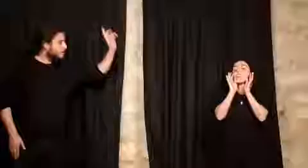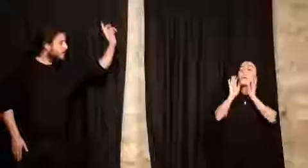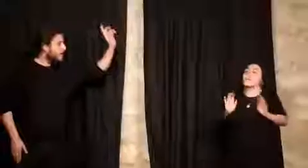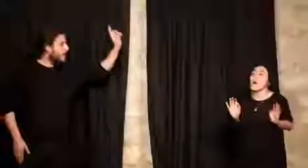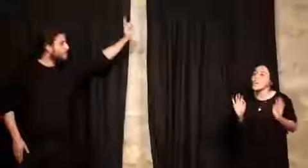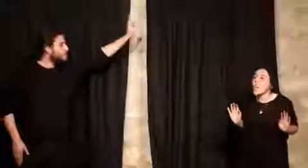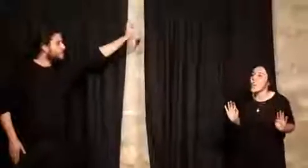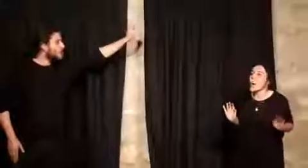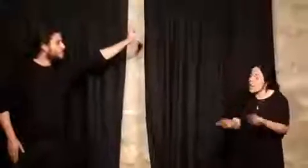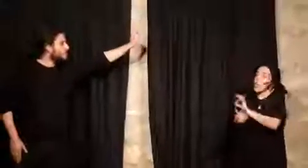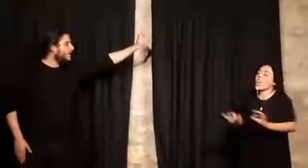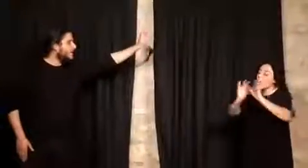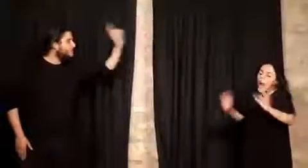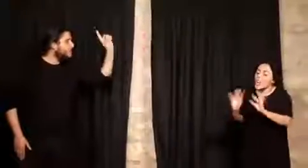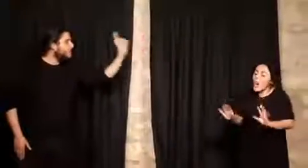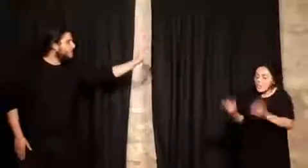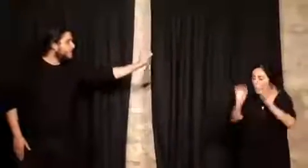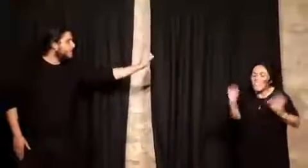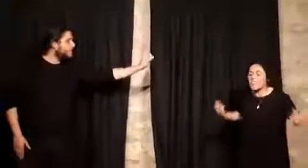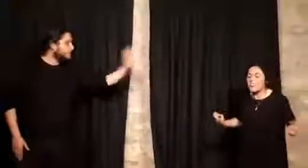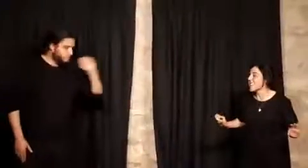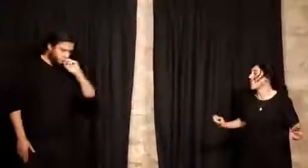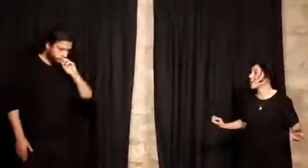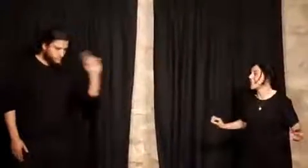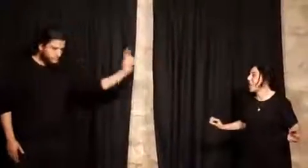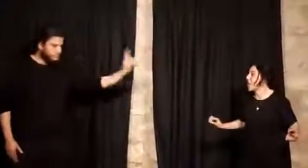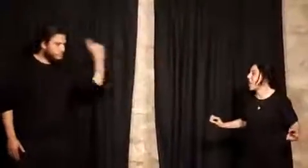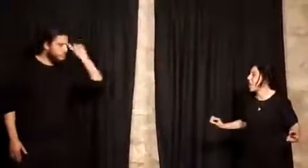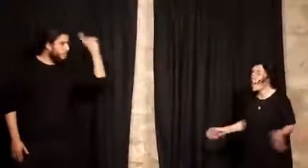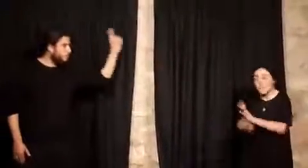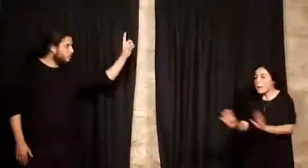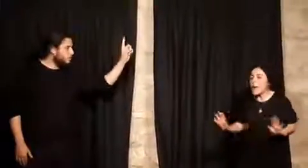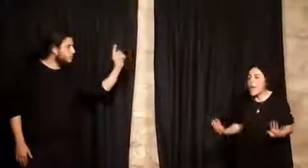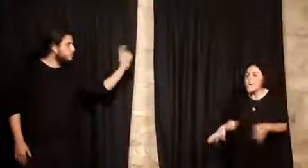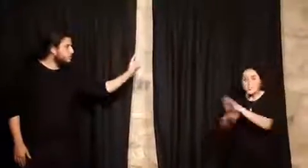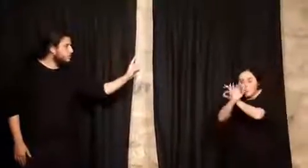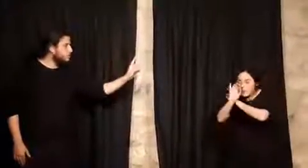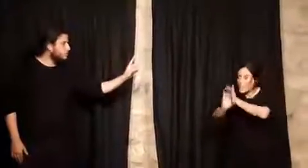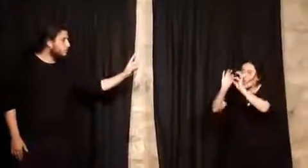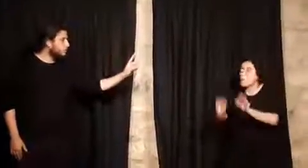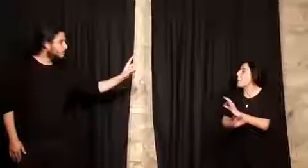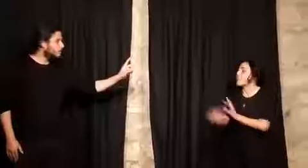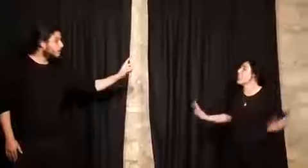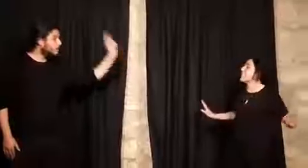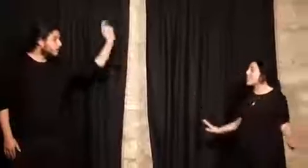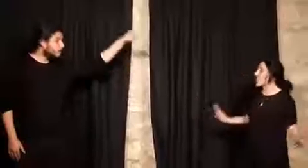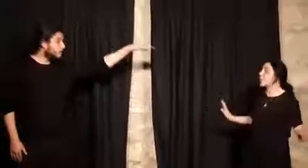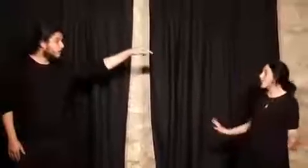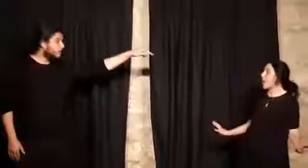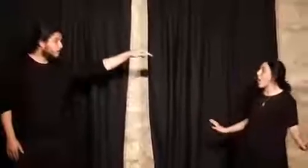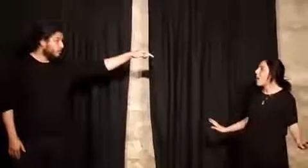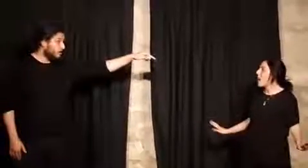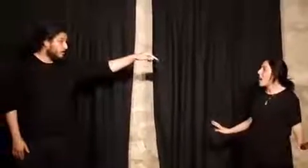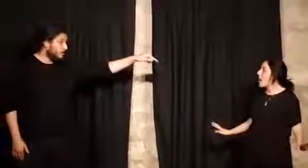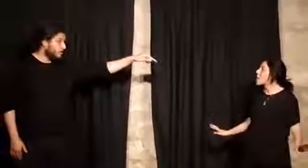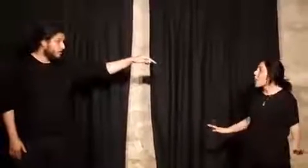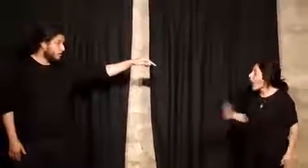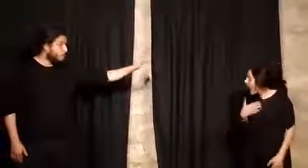J'ai une idée ! J'ai une idée ! Vraiment ! Je ne peux pas travailler dans ces conditions ! J'ai une idée ! J